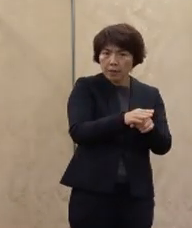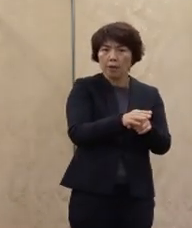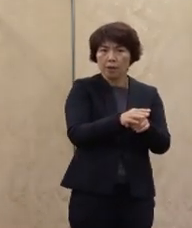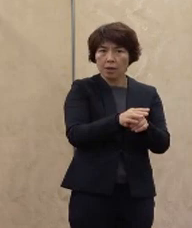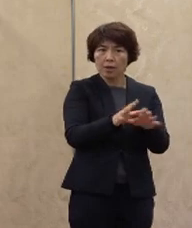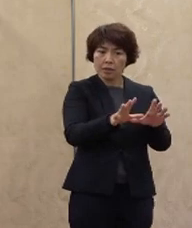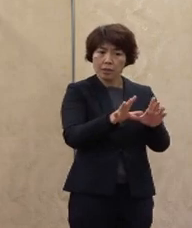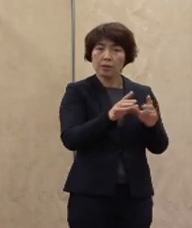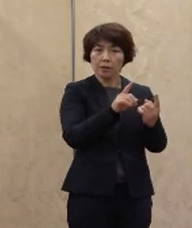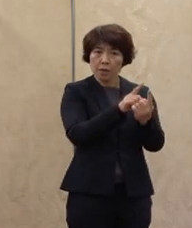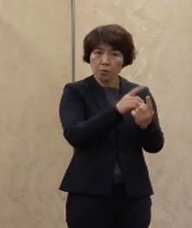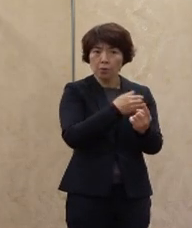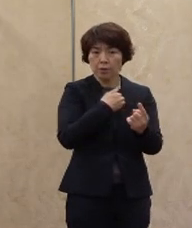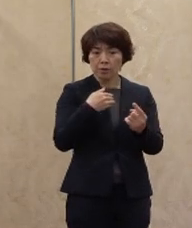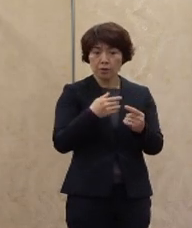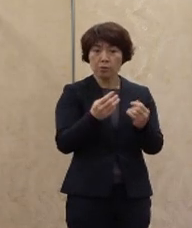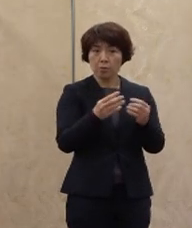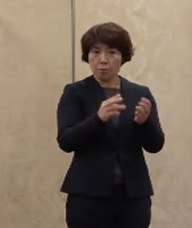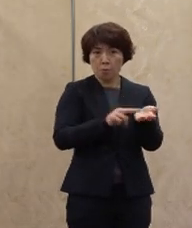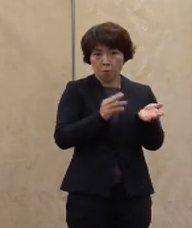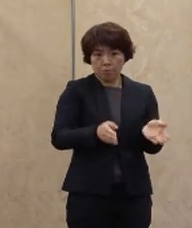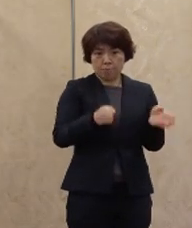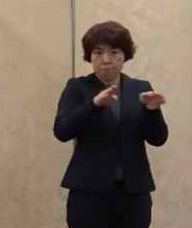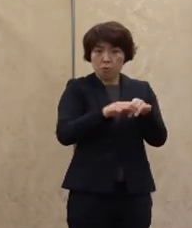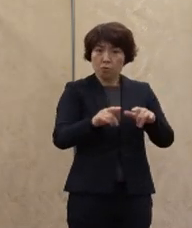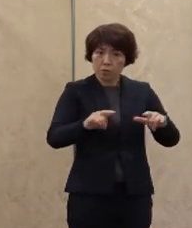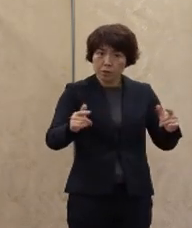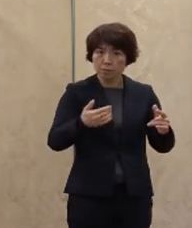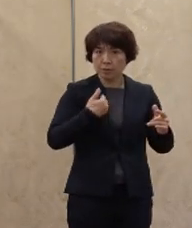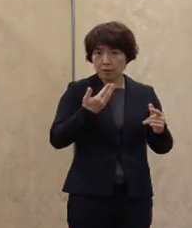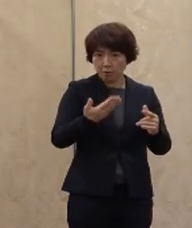きと考えられる理由について改めてお聞かせください。